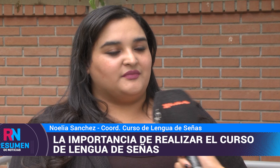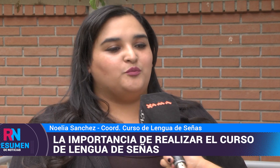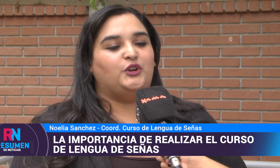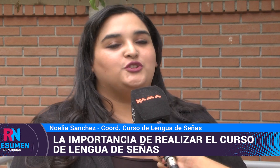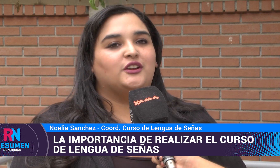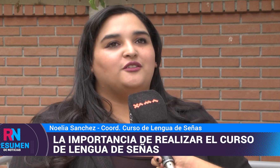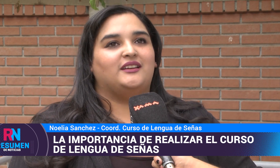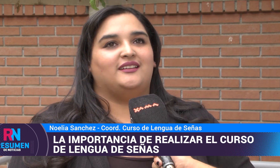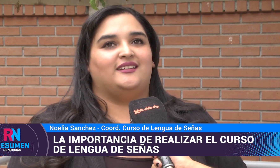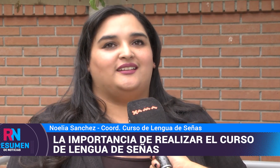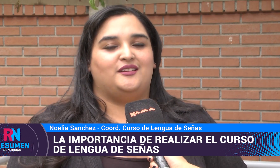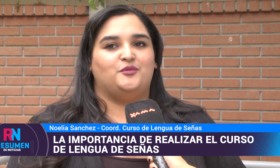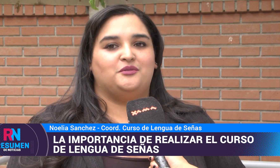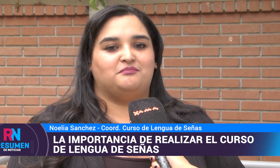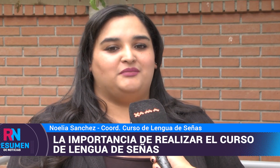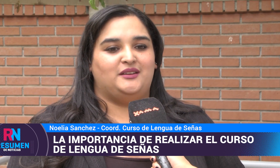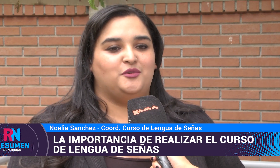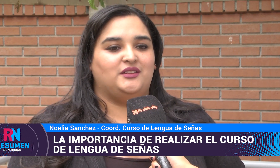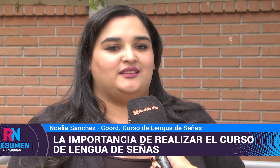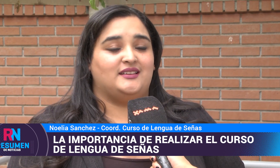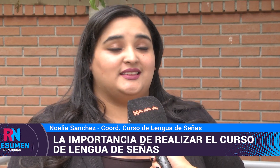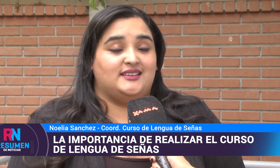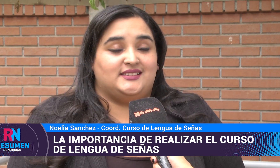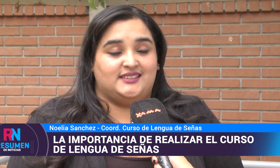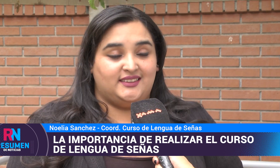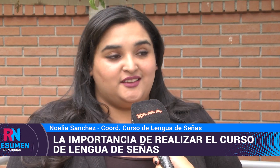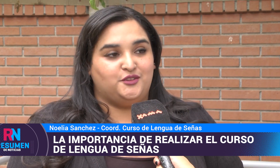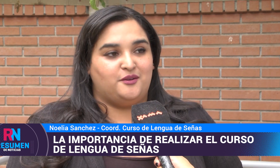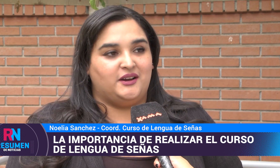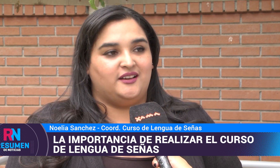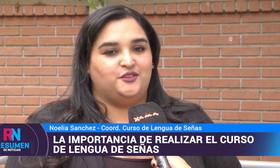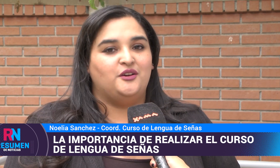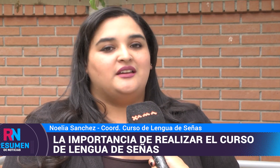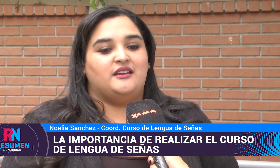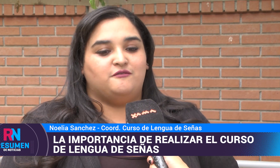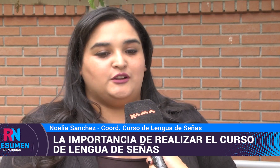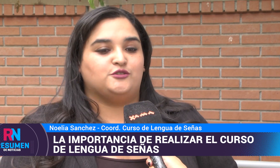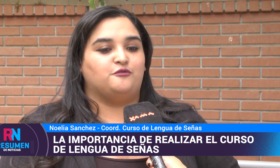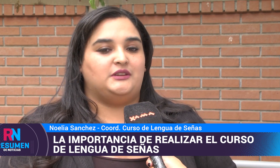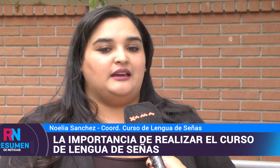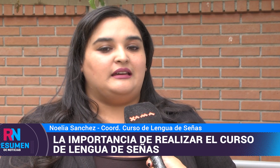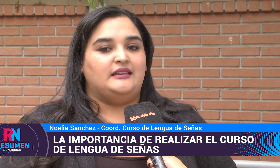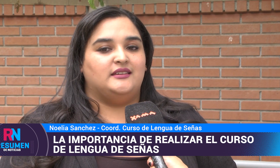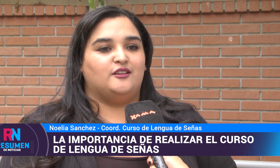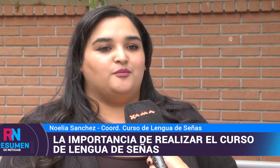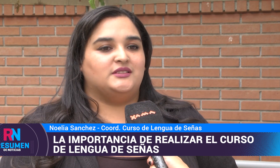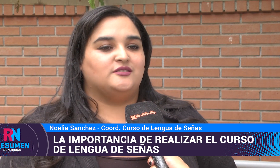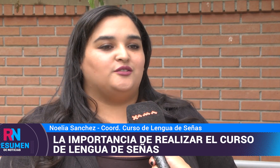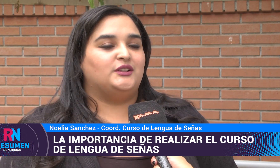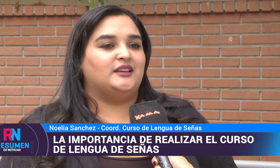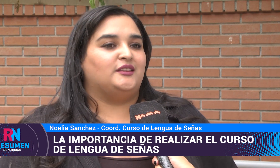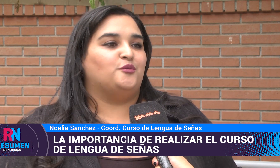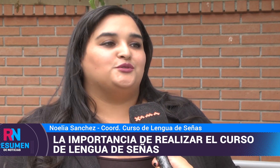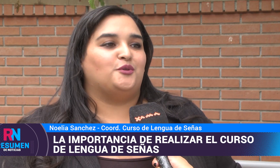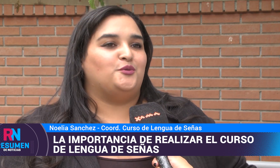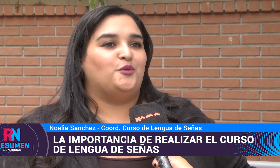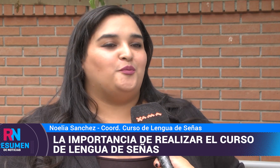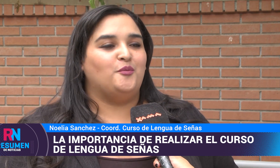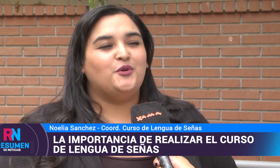Bueno, yo creo que venimos desde hace 17 años trabajando en filosofía y comenzó este curso con un cupo muy